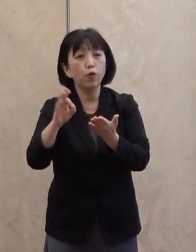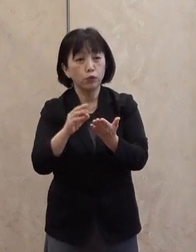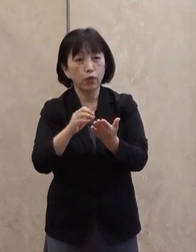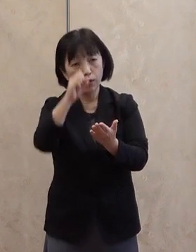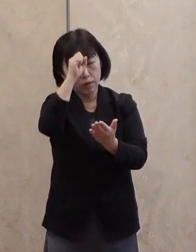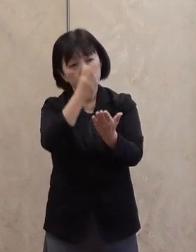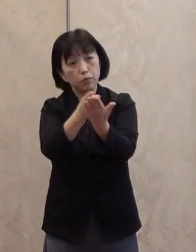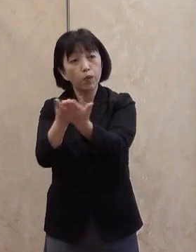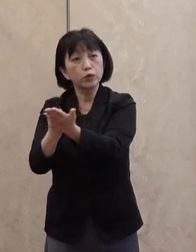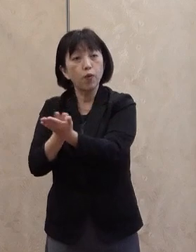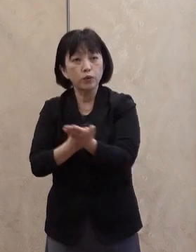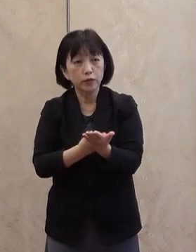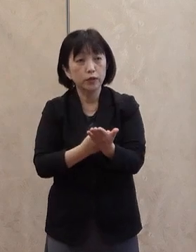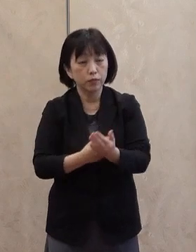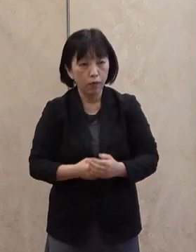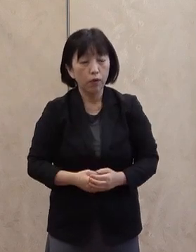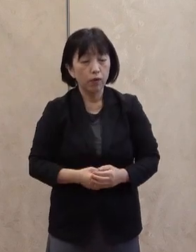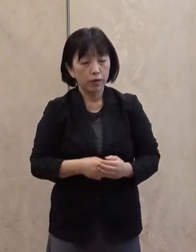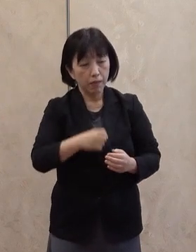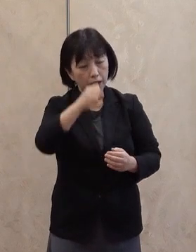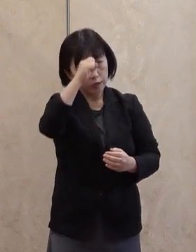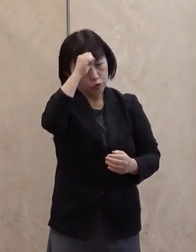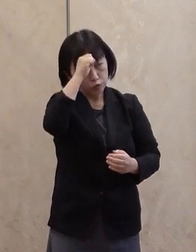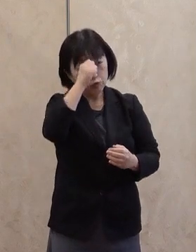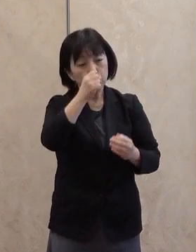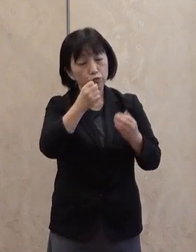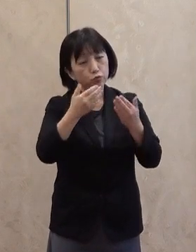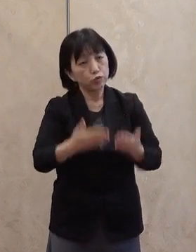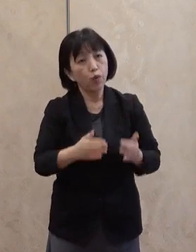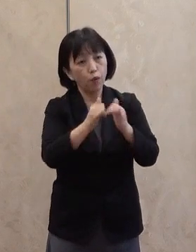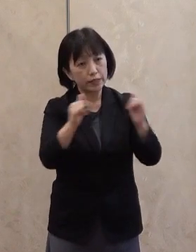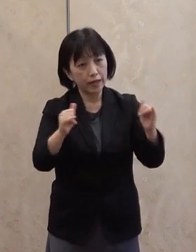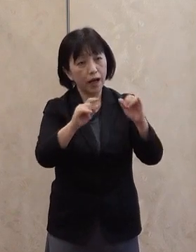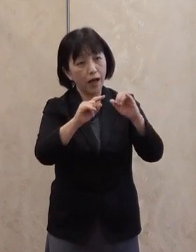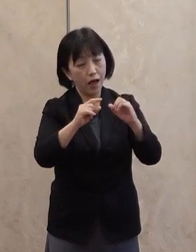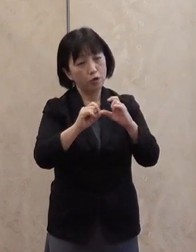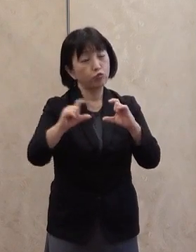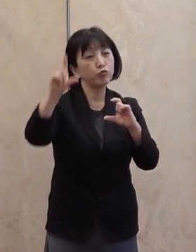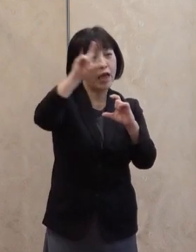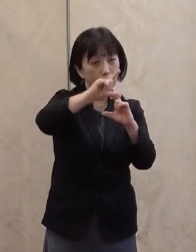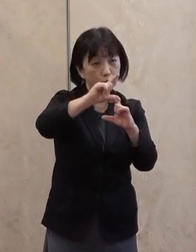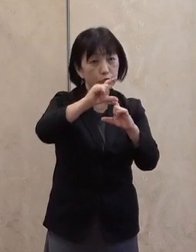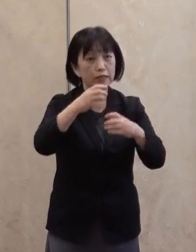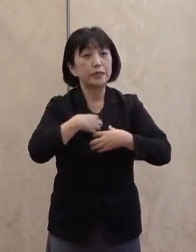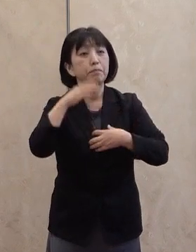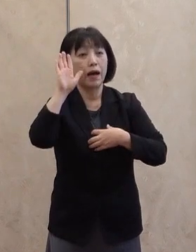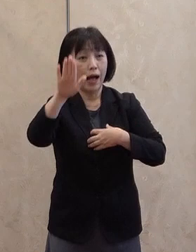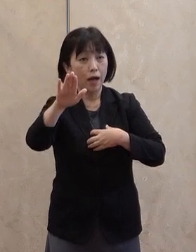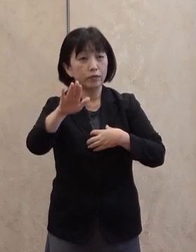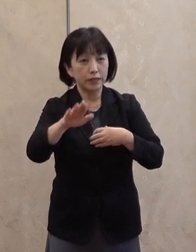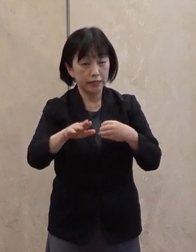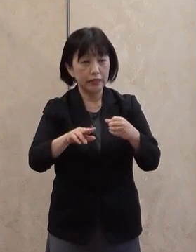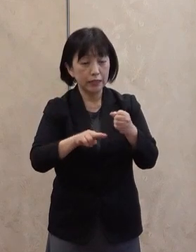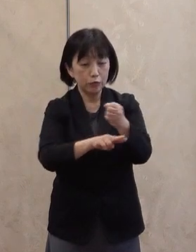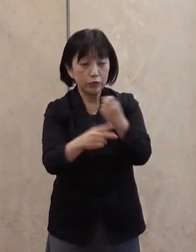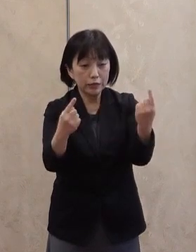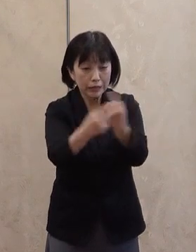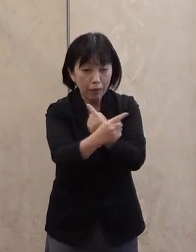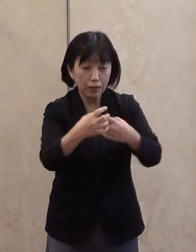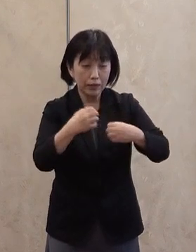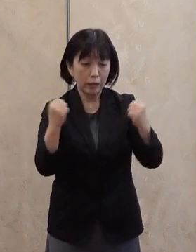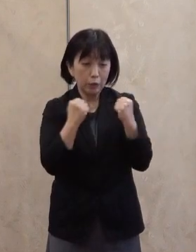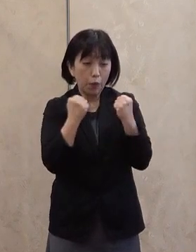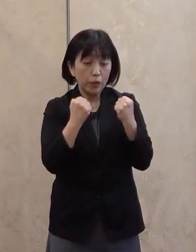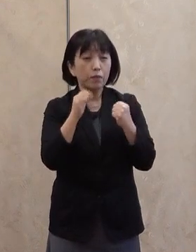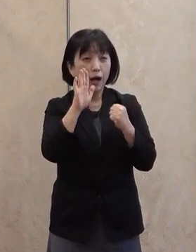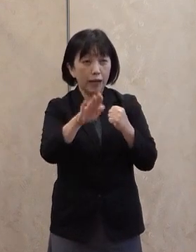数からですね、今後重症者上回る可能性というのも高いという報告もありましたし、変異株の脅威というのもいろいろ報告されてシビアな